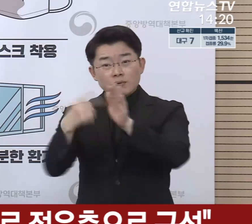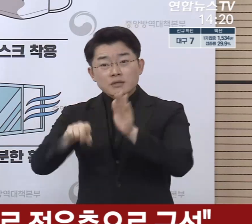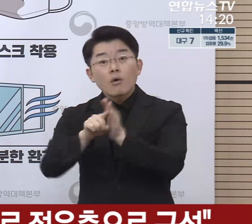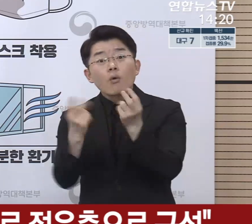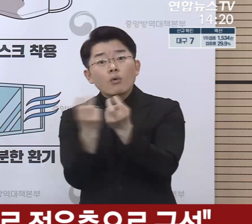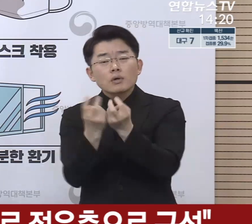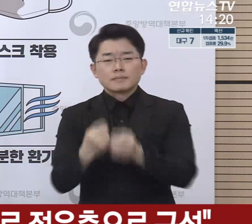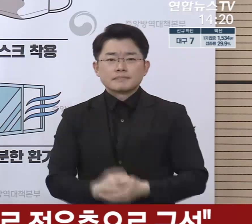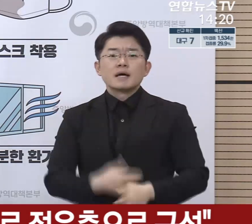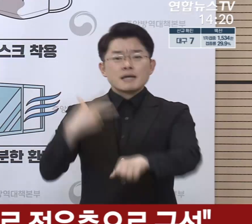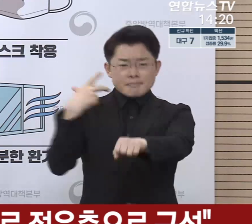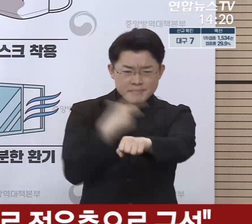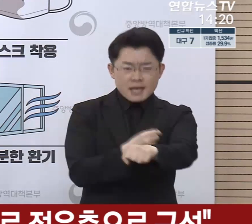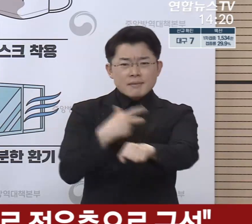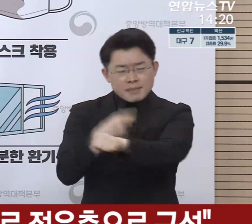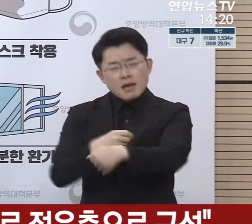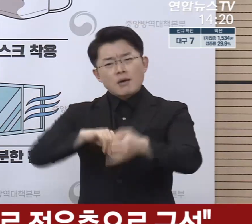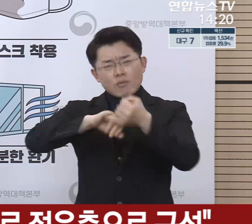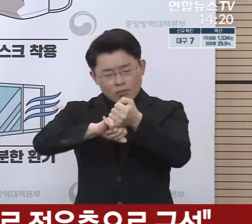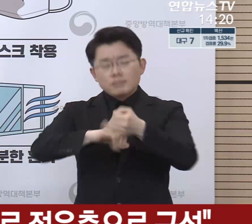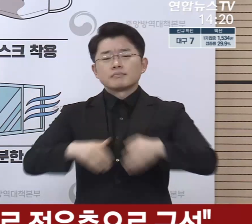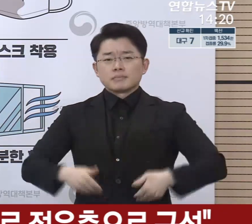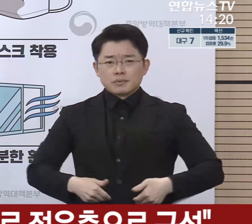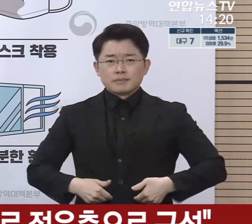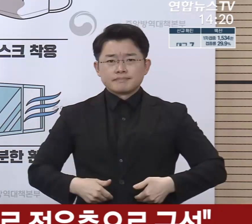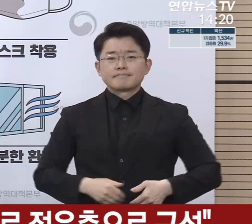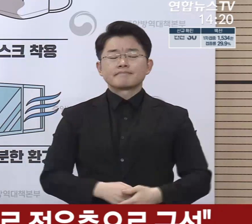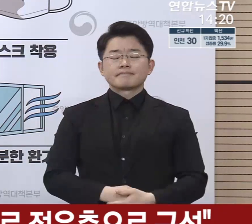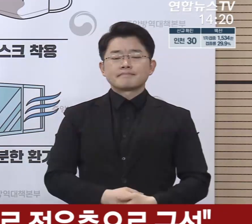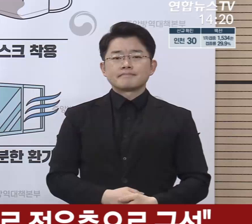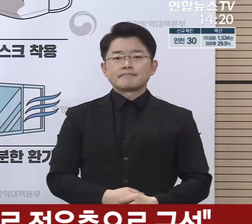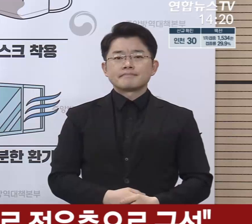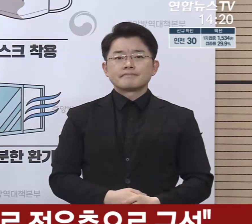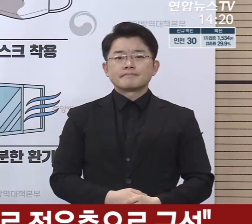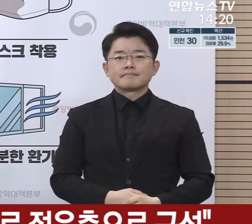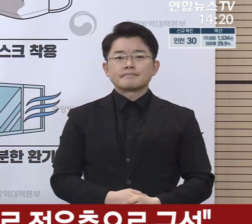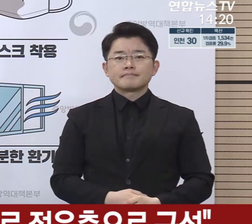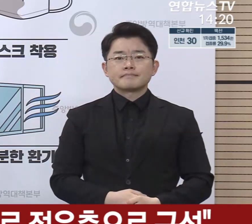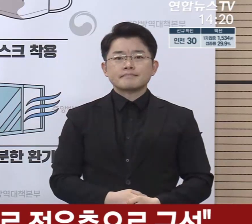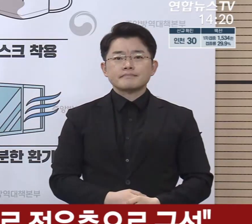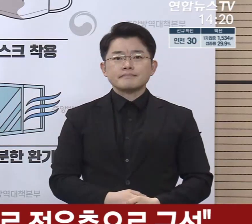따라서 예방접종을 완료하는 것이 중요하다는 점을 다시 한번 강조드립니다.